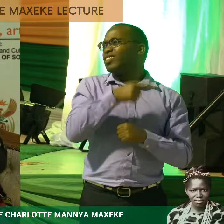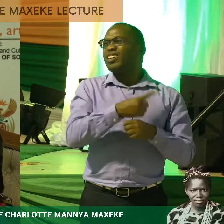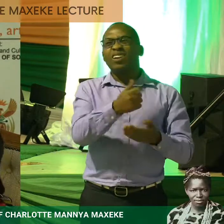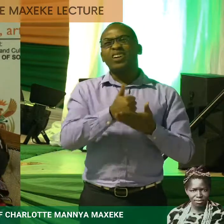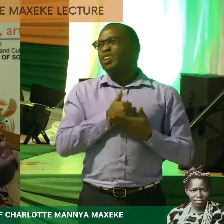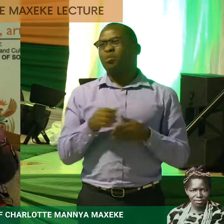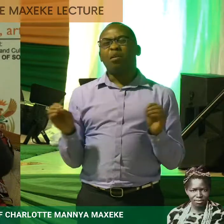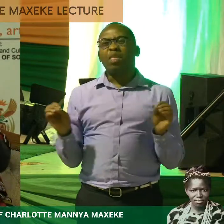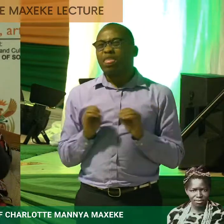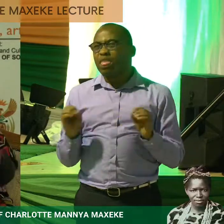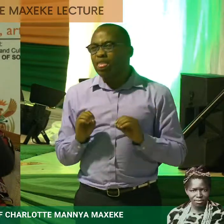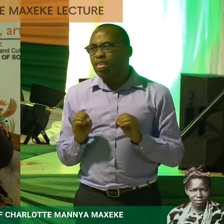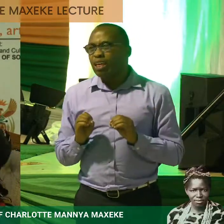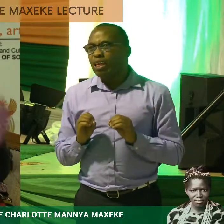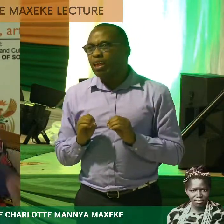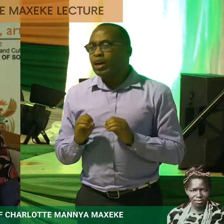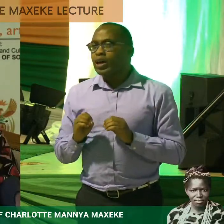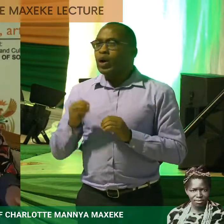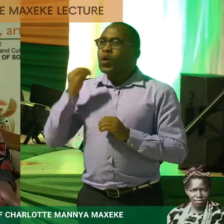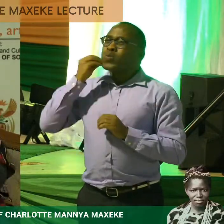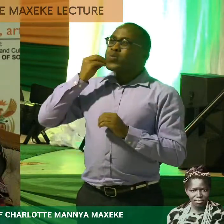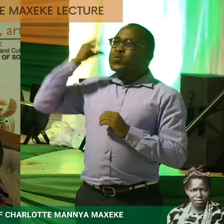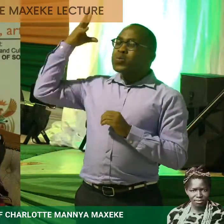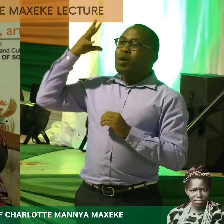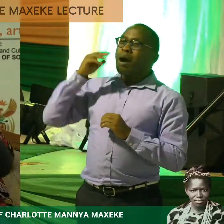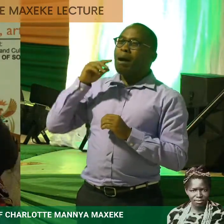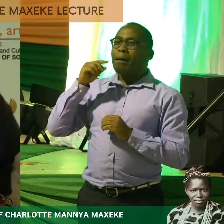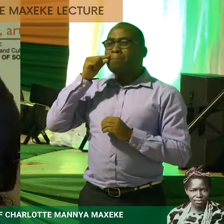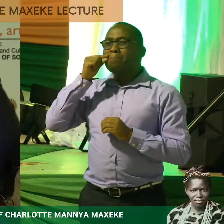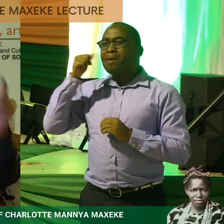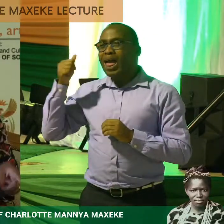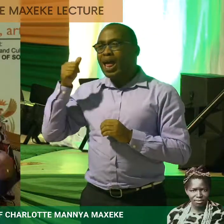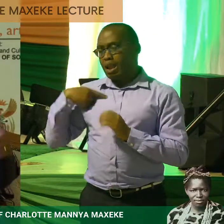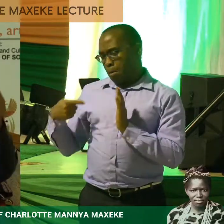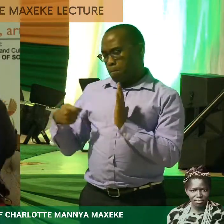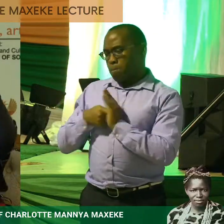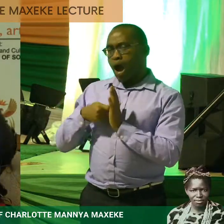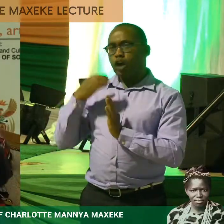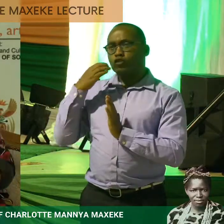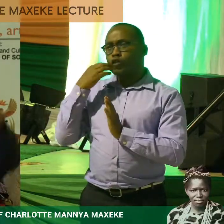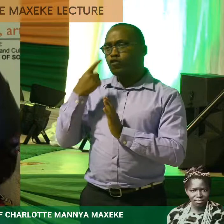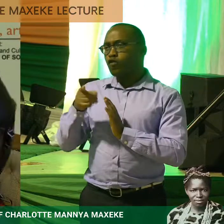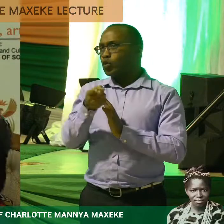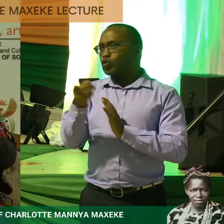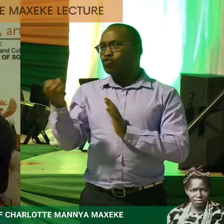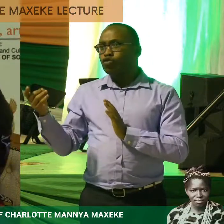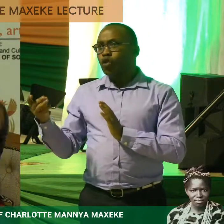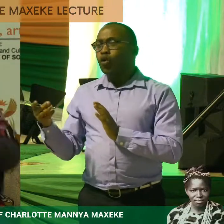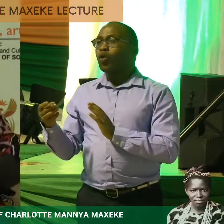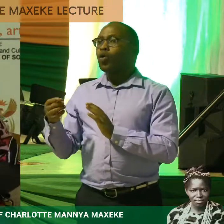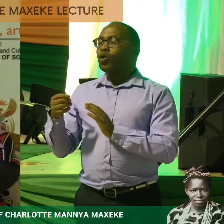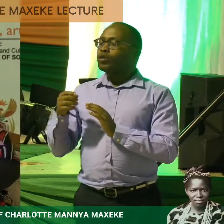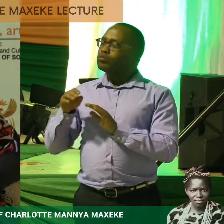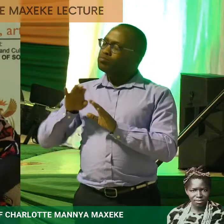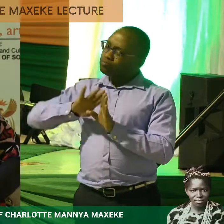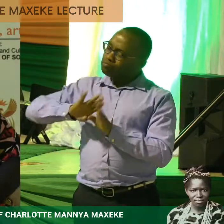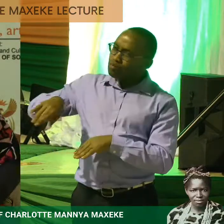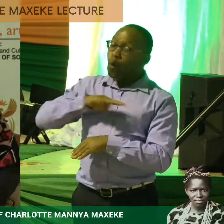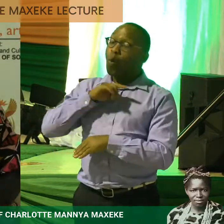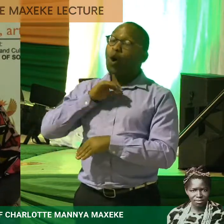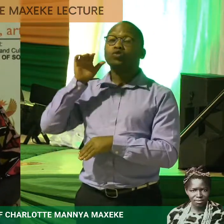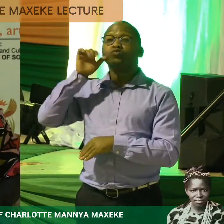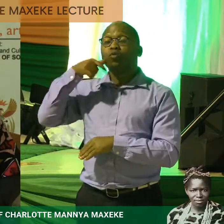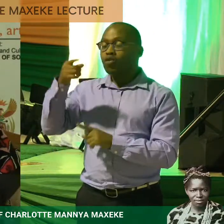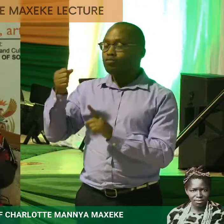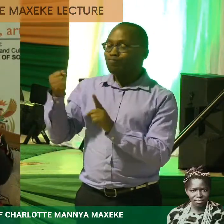awazunenzela nto. Wayeke namadoda amadala azawunithengela iselfowuni awugqiba akubethelela